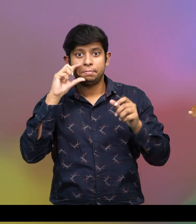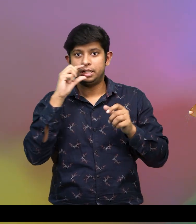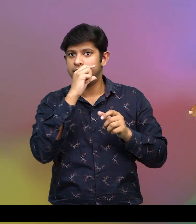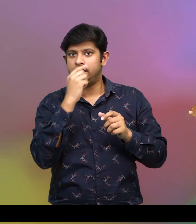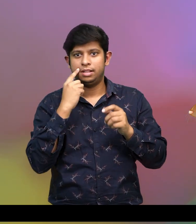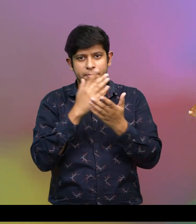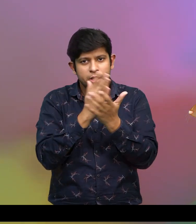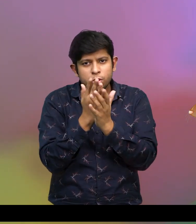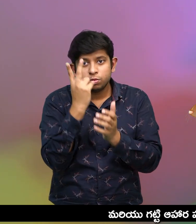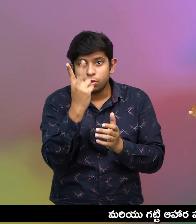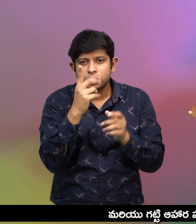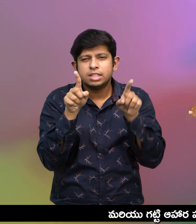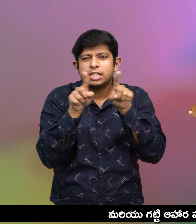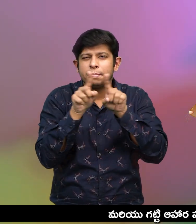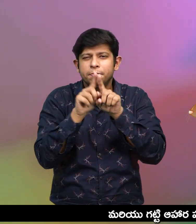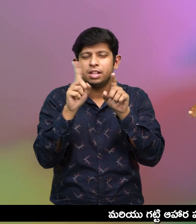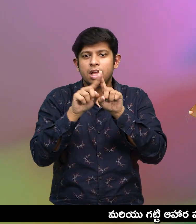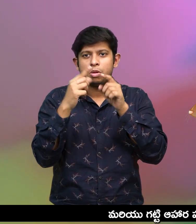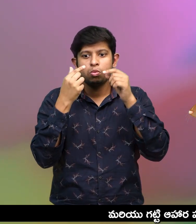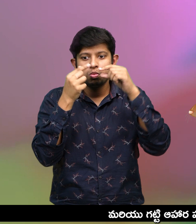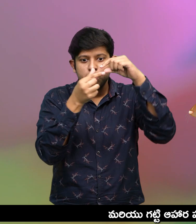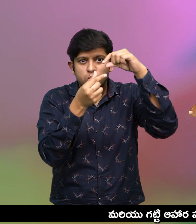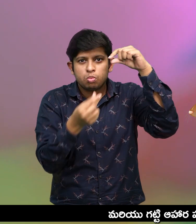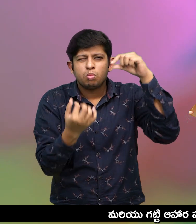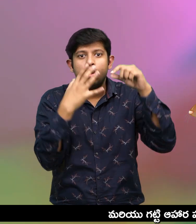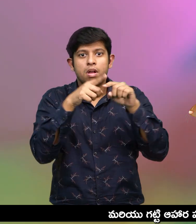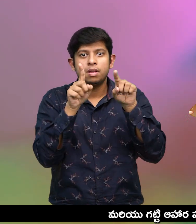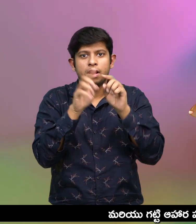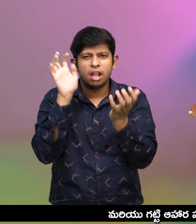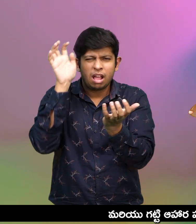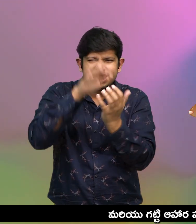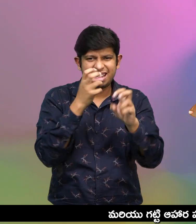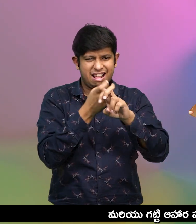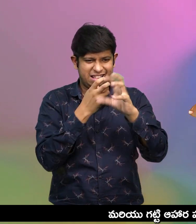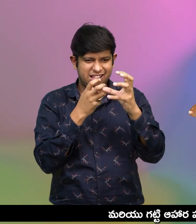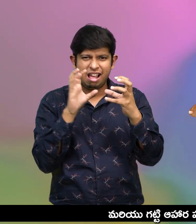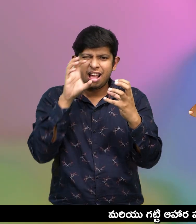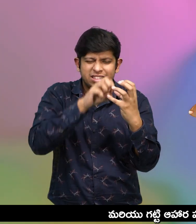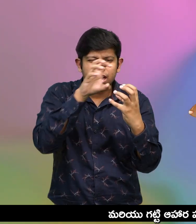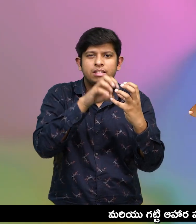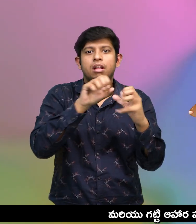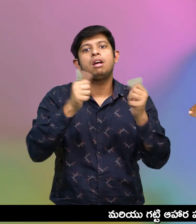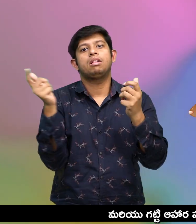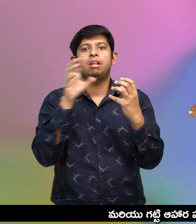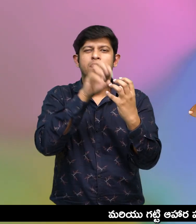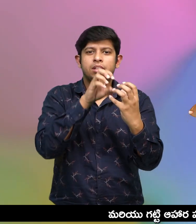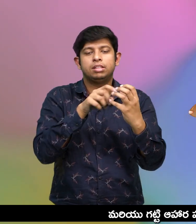ఉలిని కొరుకుతూ మరియు గట్టి ఆహార పదార్థాలపై పగుళ్లు ఏర్పడేలా ఉపయోగిస్తాయి.